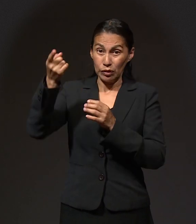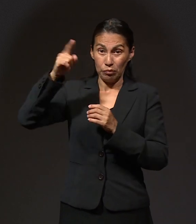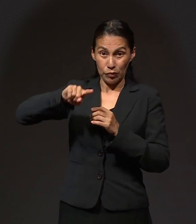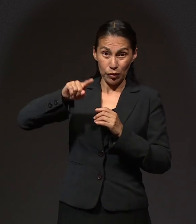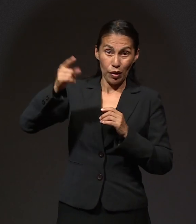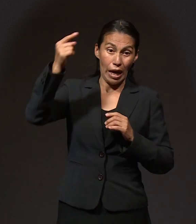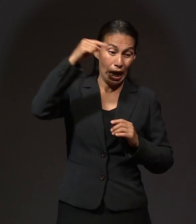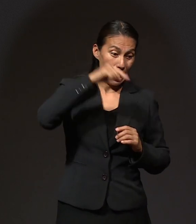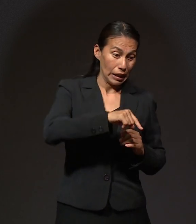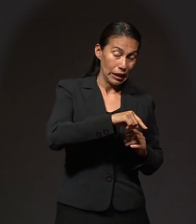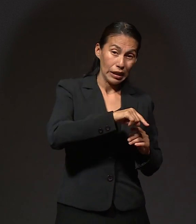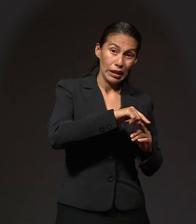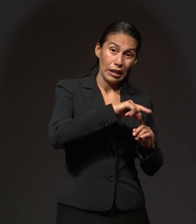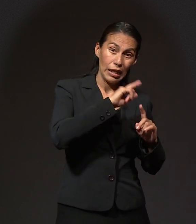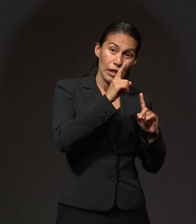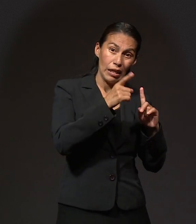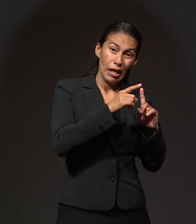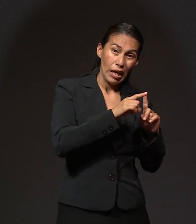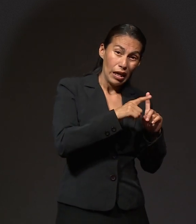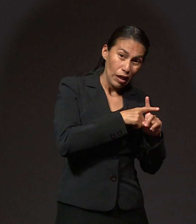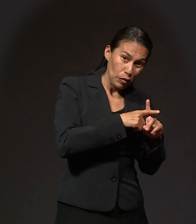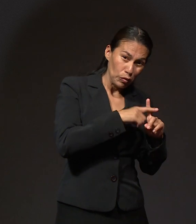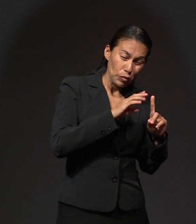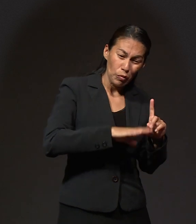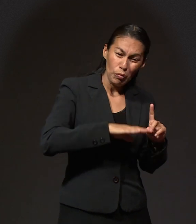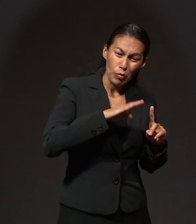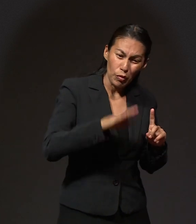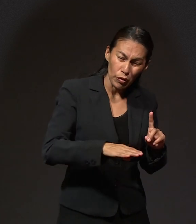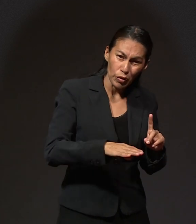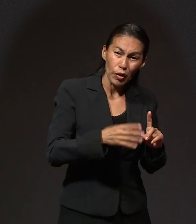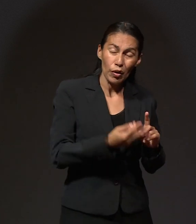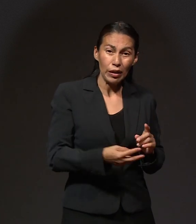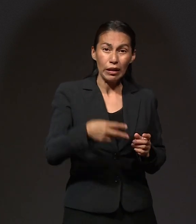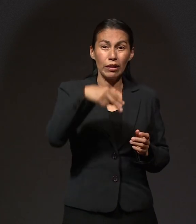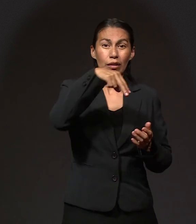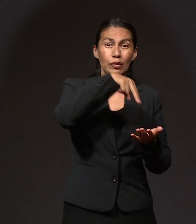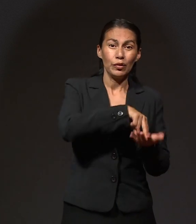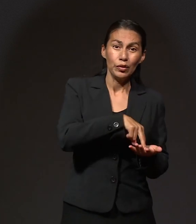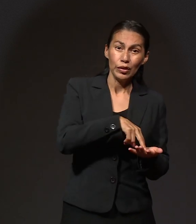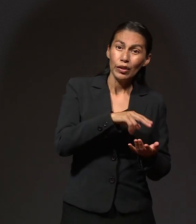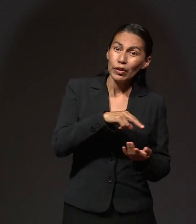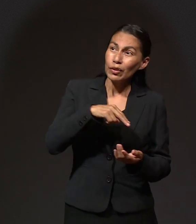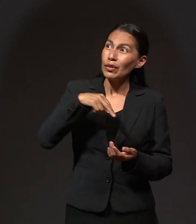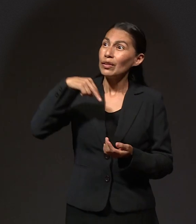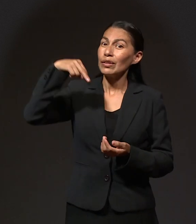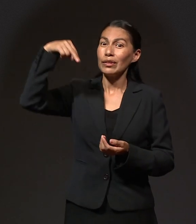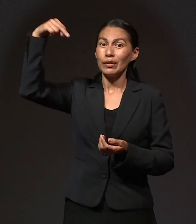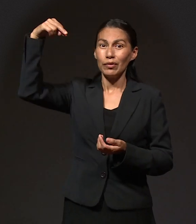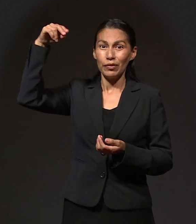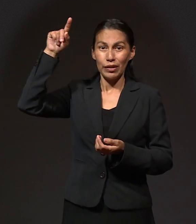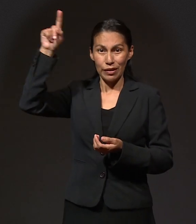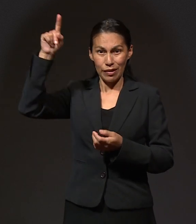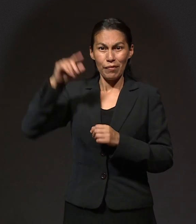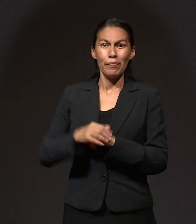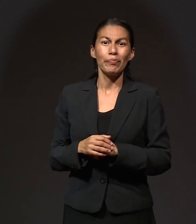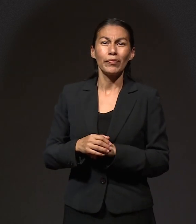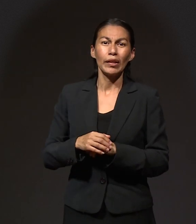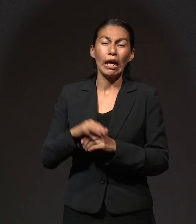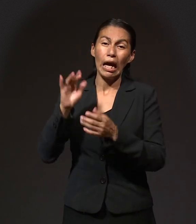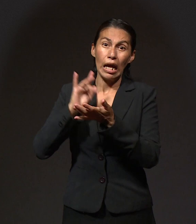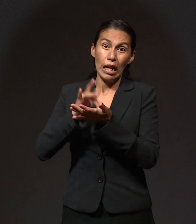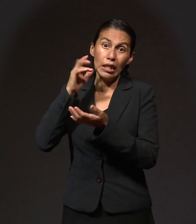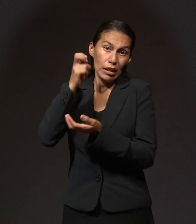su resurrección, e inclusive intercede delante del trono de Dios por nosotros cuando